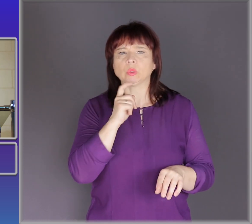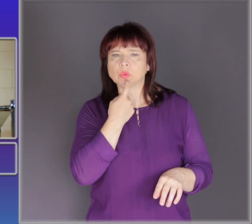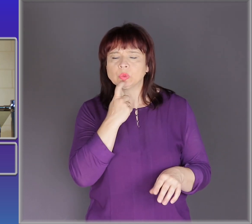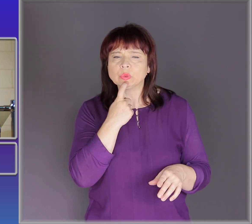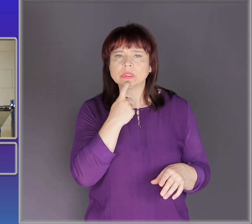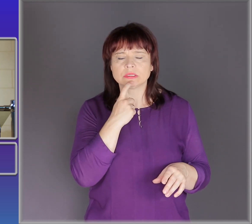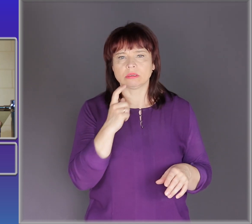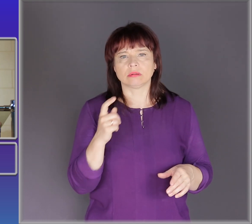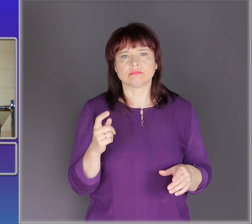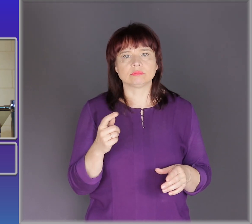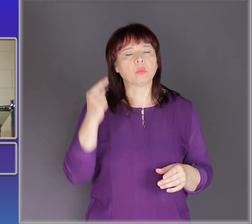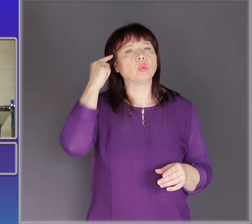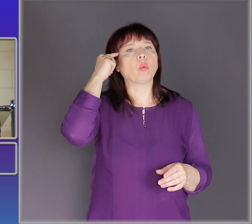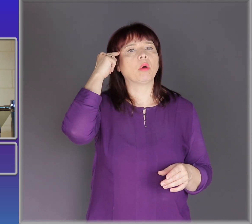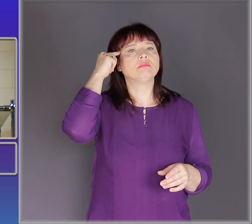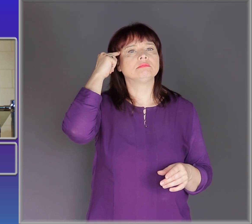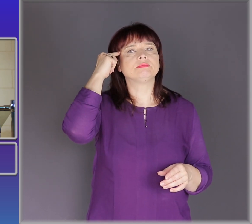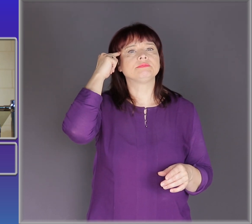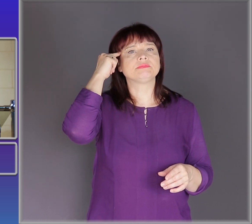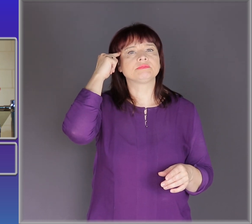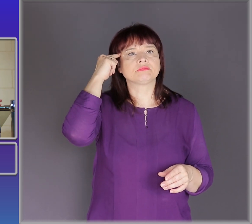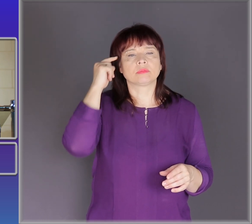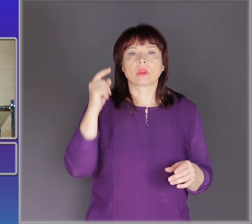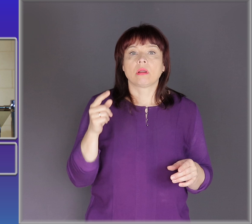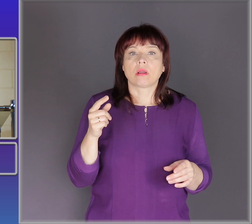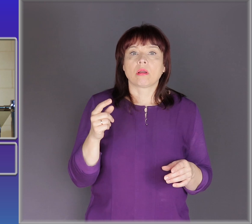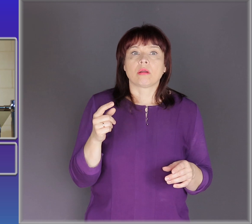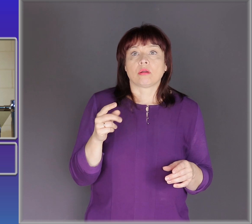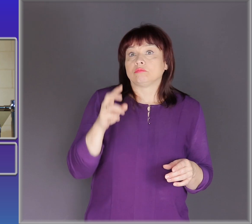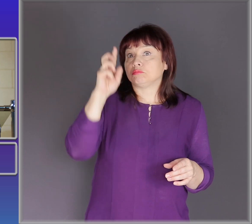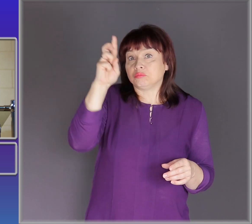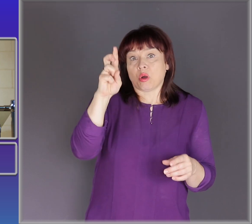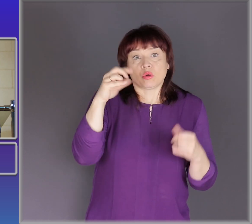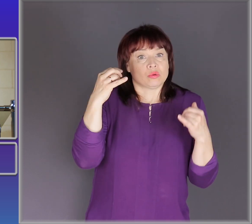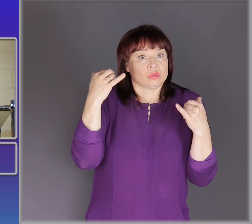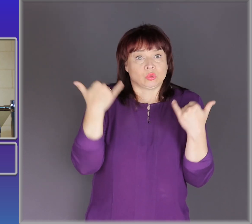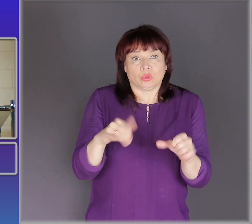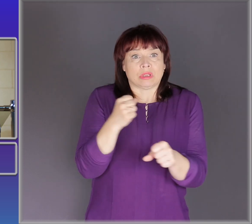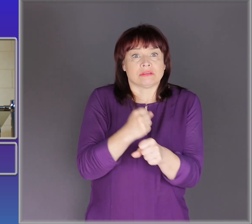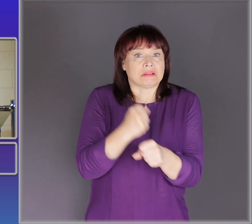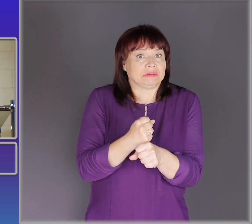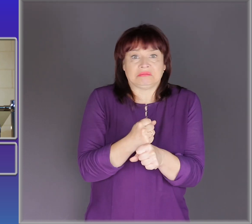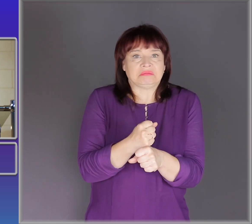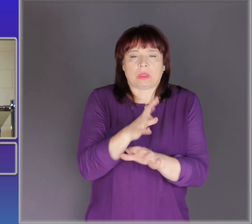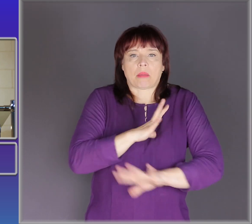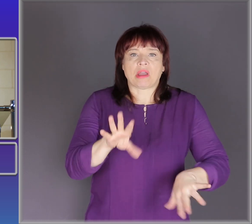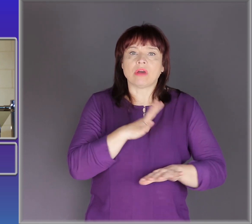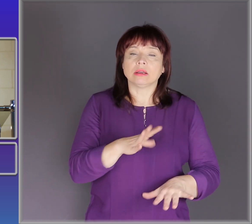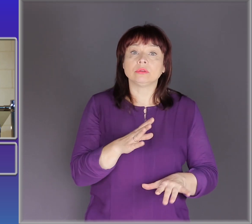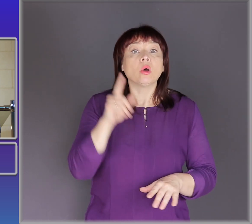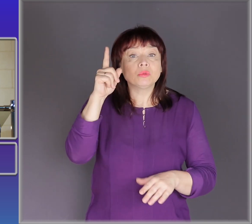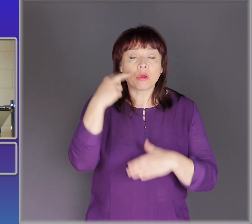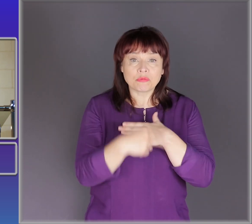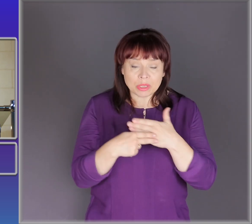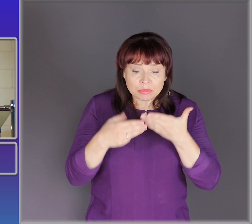трудности нам кажется что нет возможности сказать чтобы он делает чудеса однако когда мы смотрим